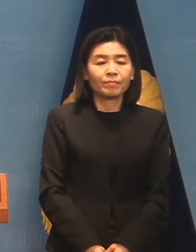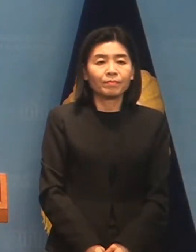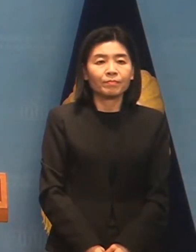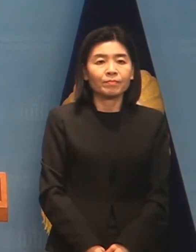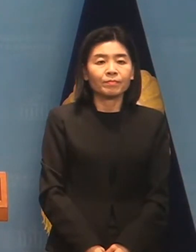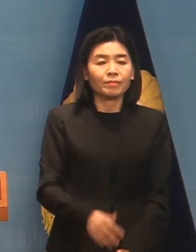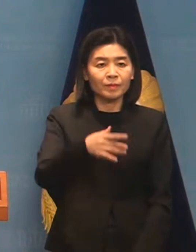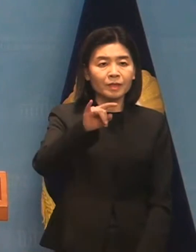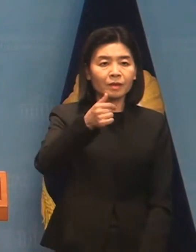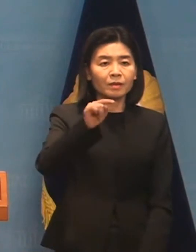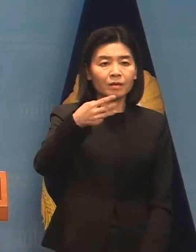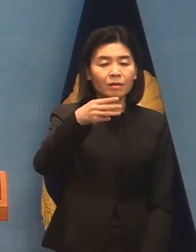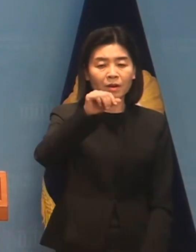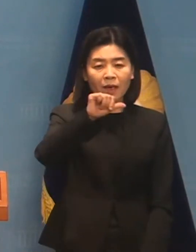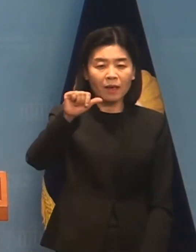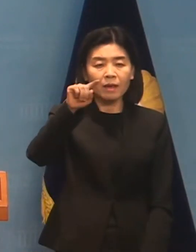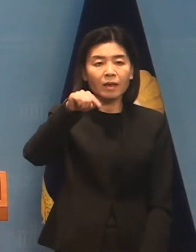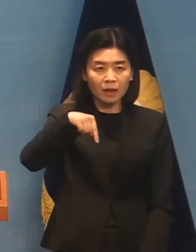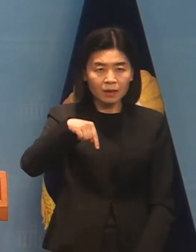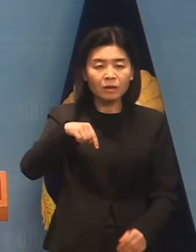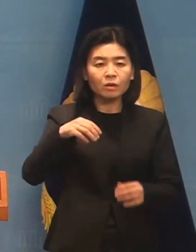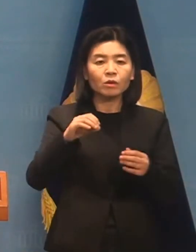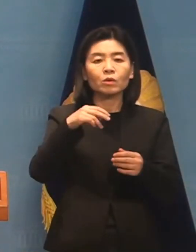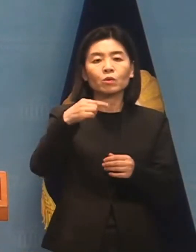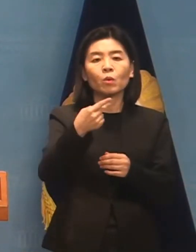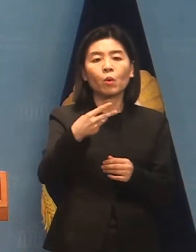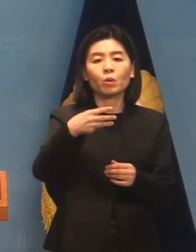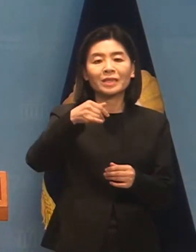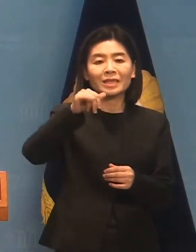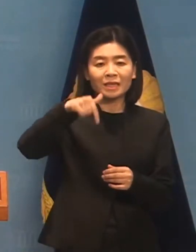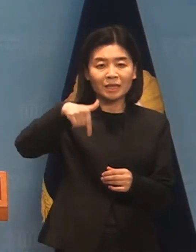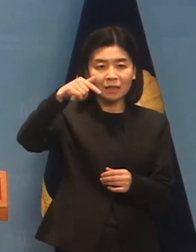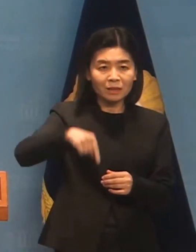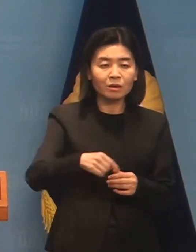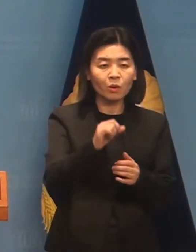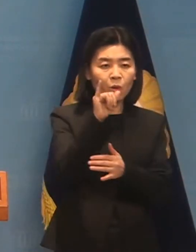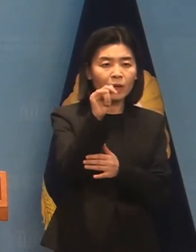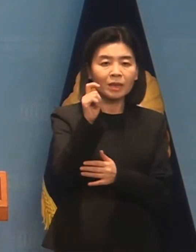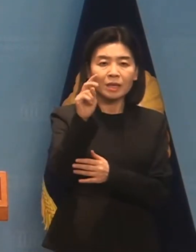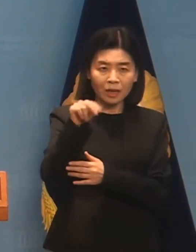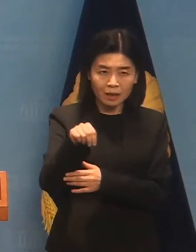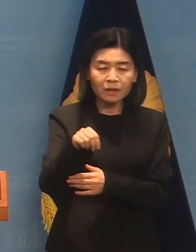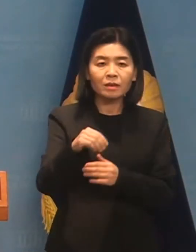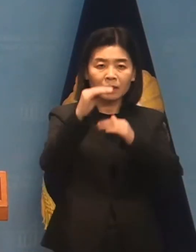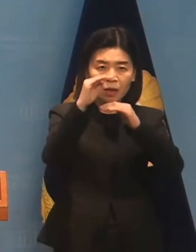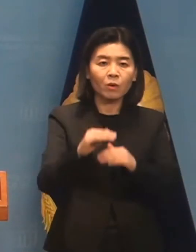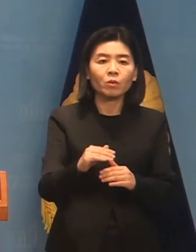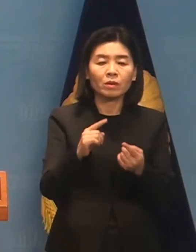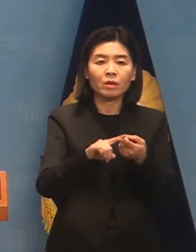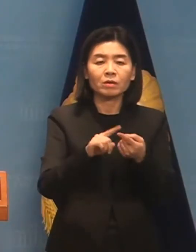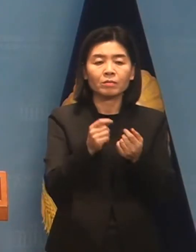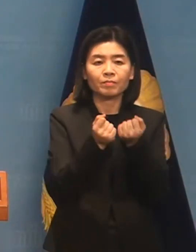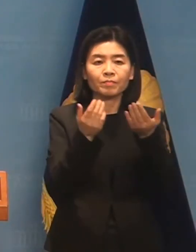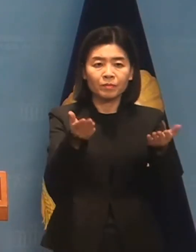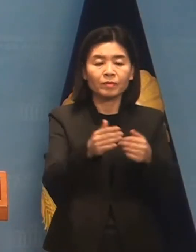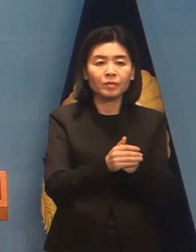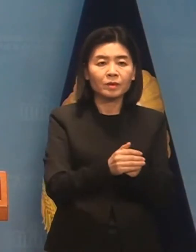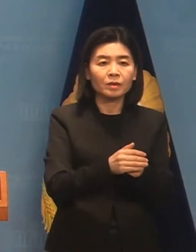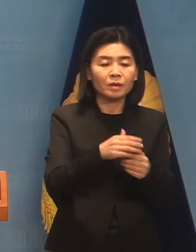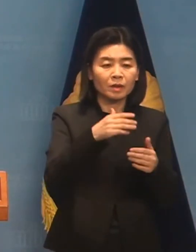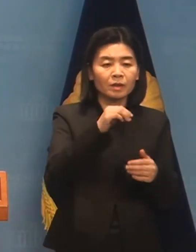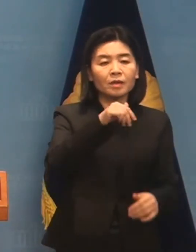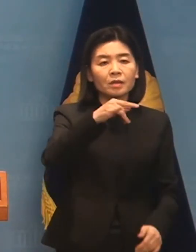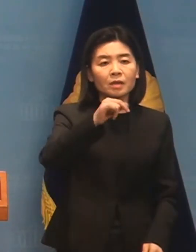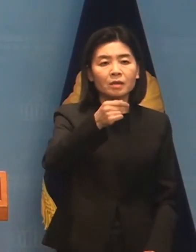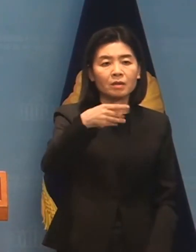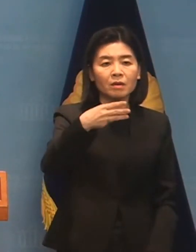네, 채널A 김진의 돌직구쇼 그리고 YTN 뉴스와이드 등에 대한 방송 대응 보고를 드리겠습니다. 5월 7일 채널A 김진의 돌직구쇼에